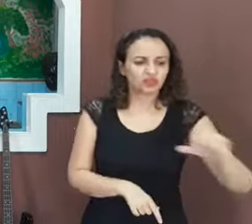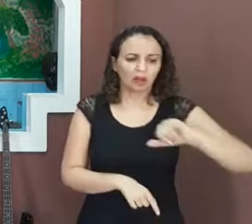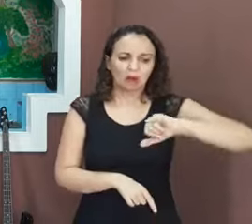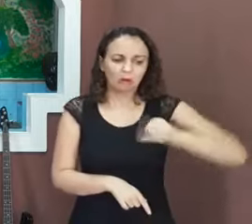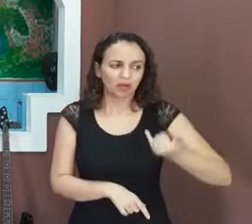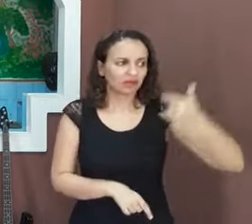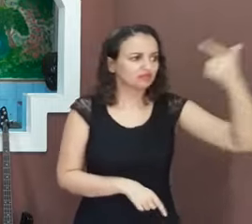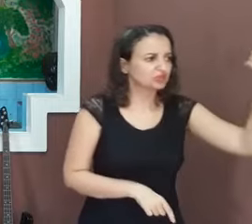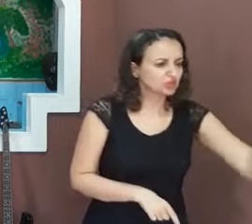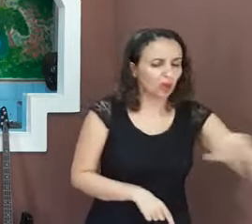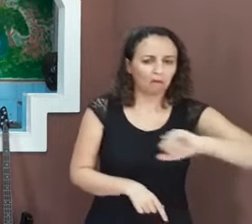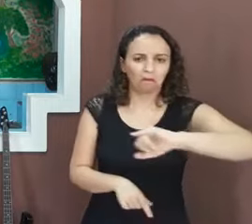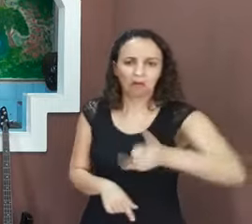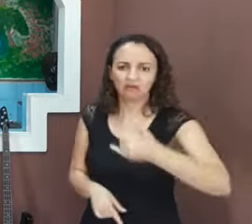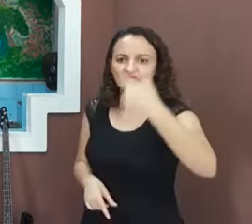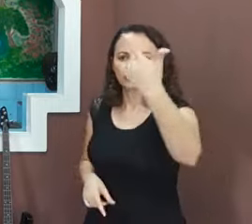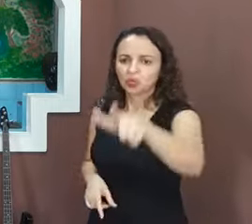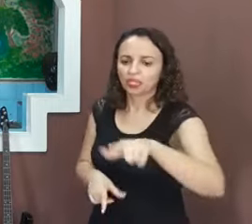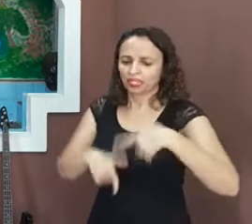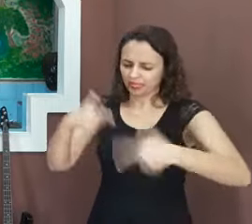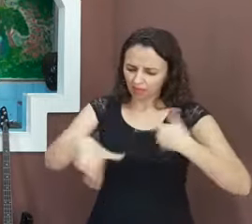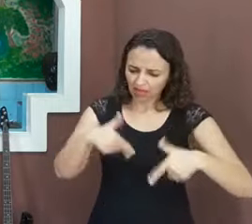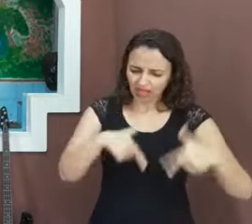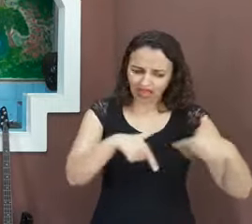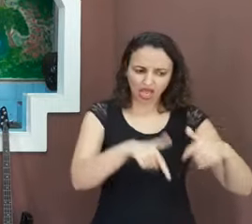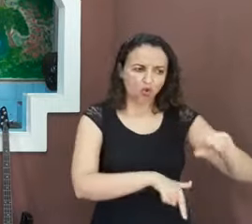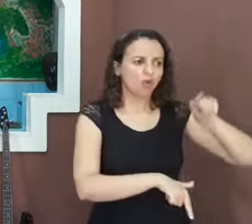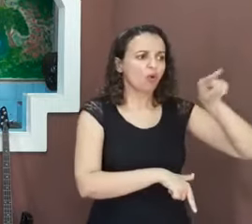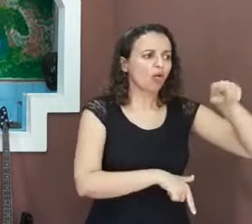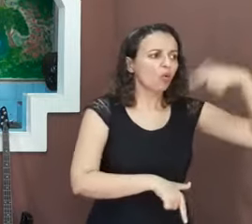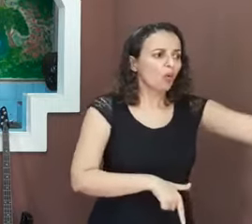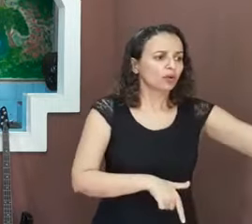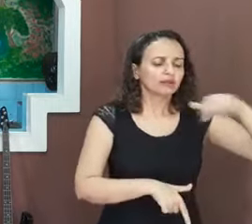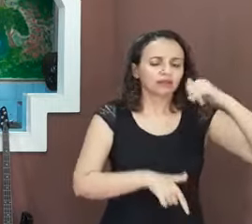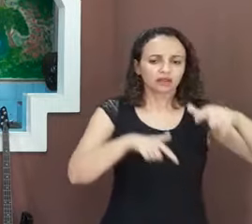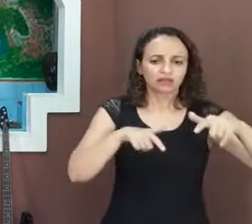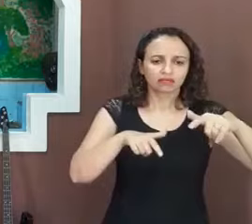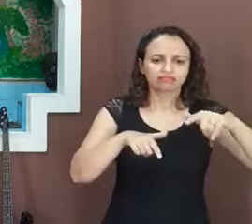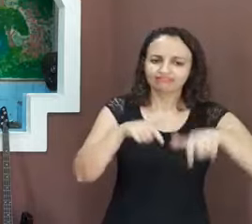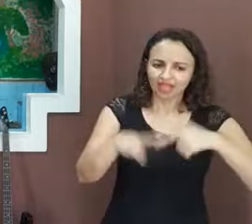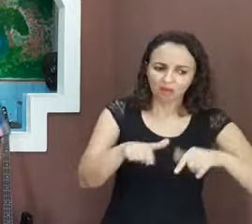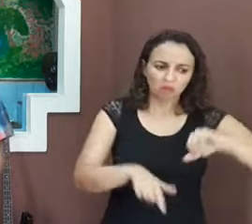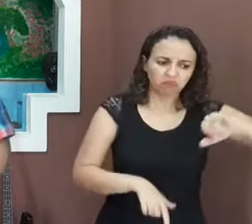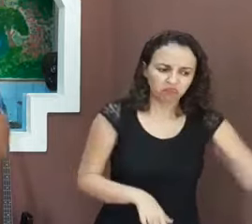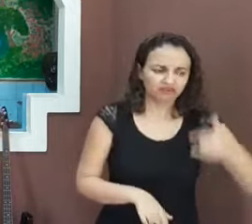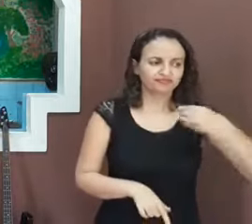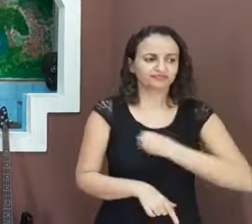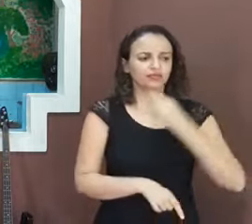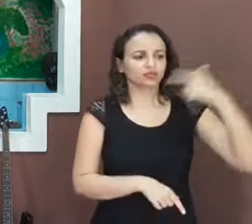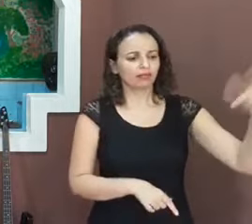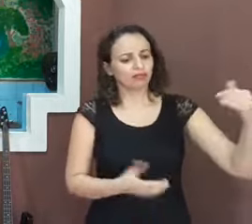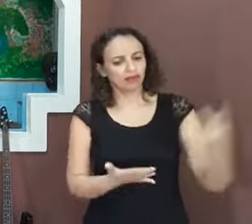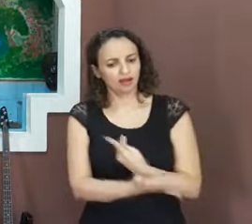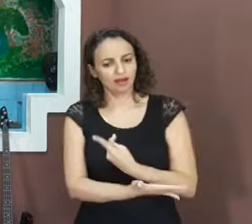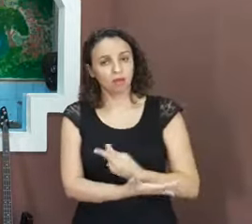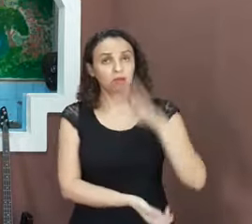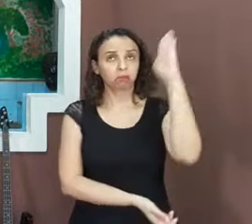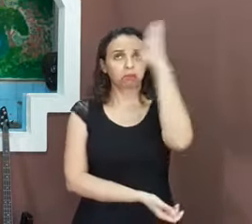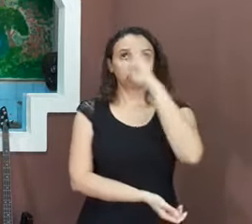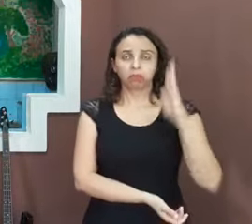aquele que só aproveita do trabalho do outro. É por isso que o Brasil está assim. O Brasil está nessa dificuldade, porque